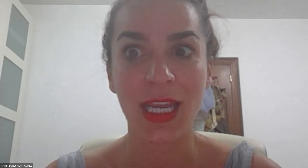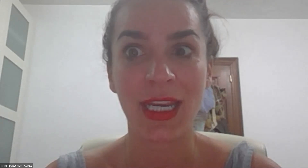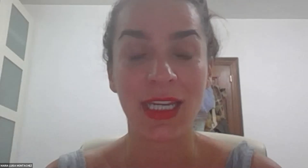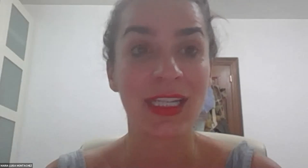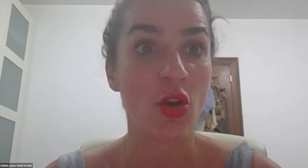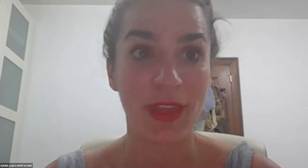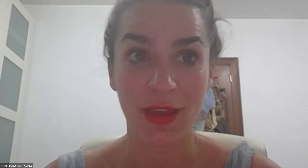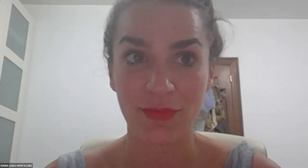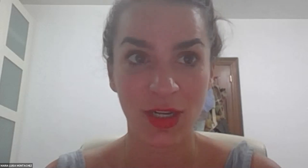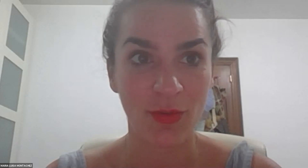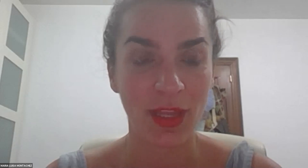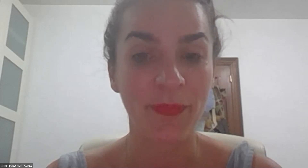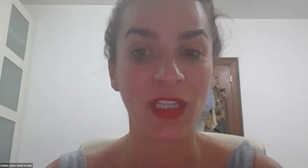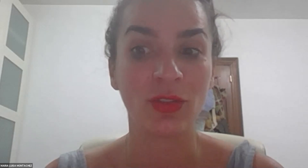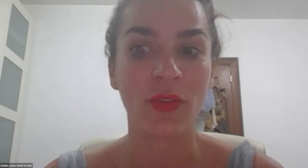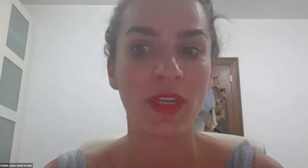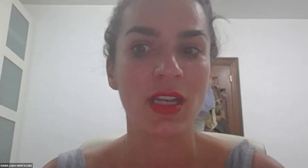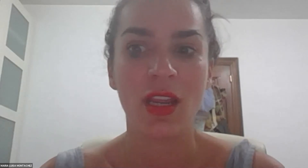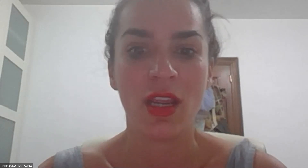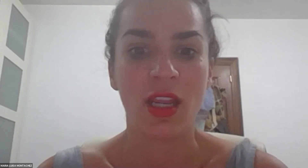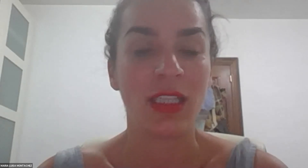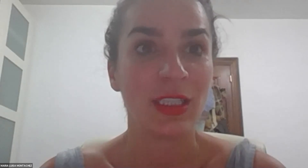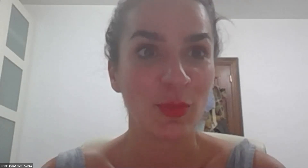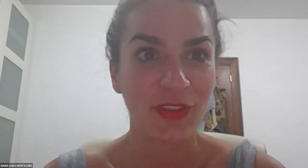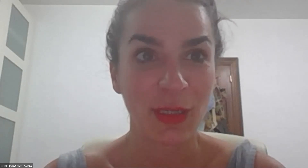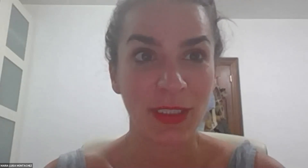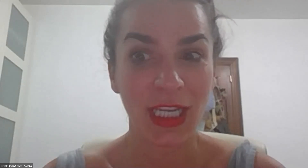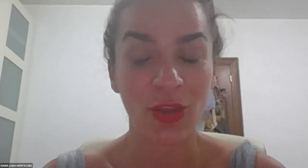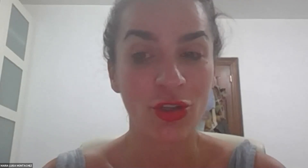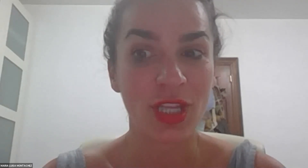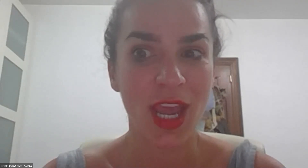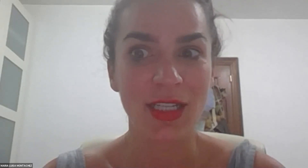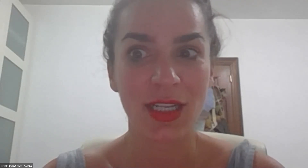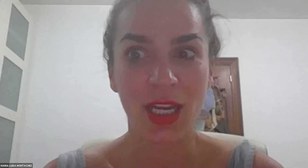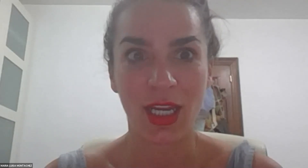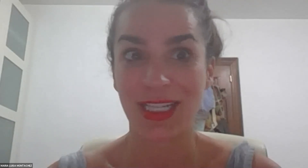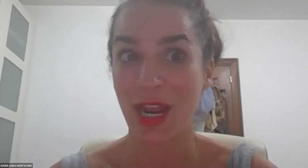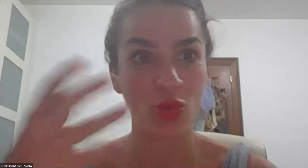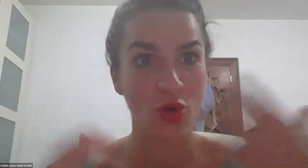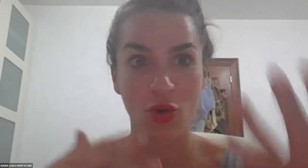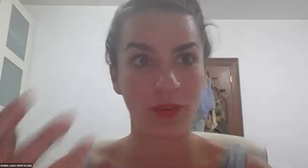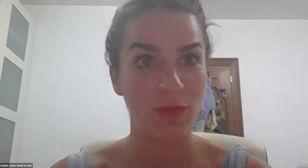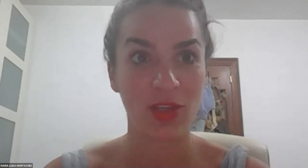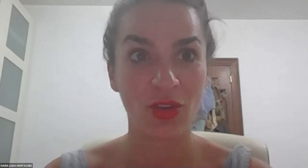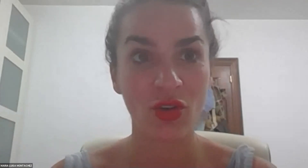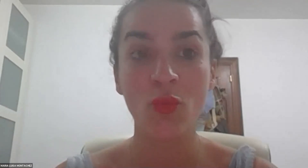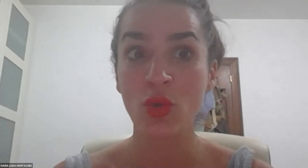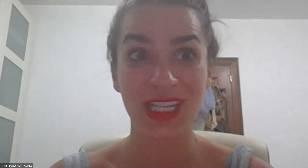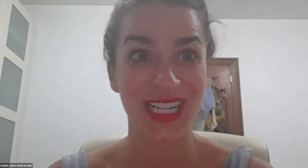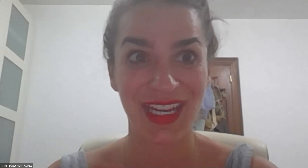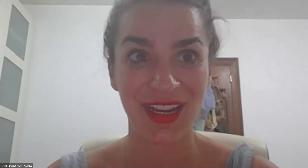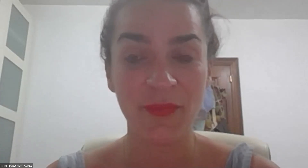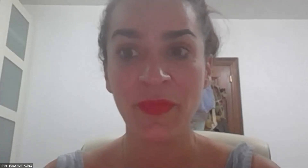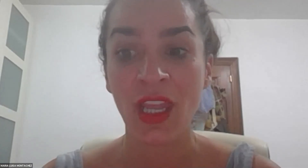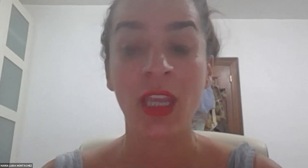Natalia, se olvida. Entonces entiendo perfectamente que en dos días sea mucho conocimiento,